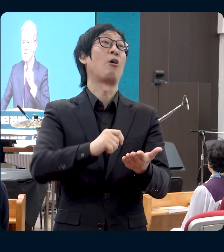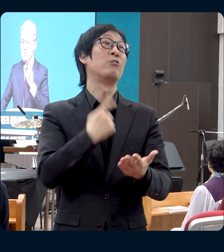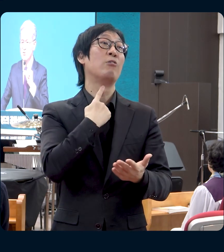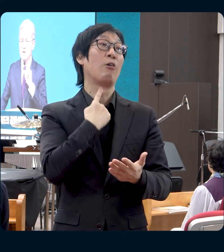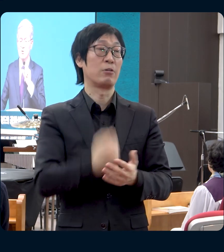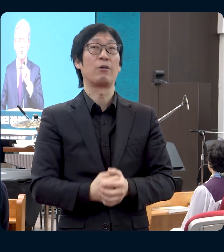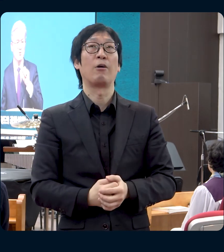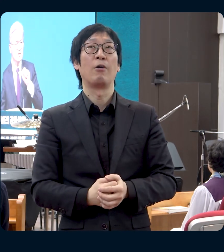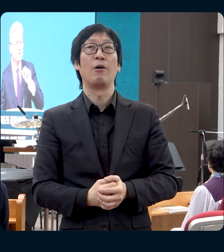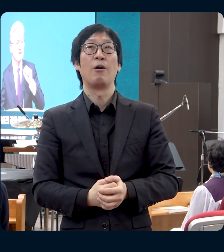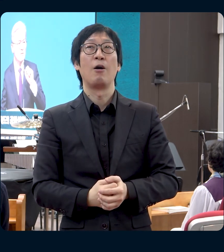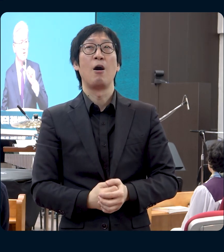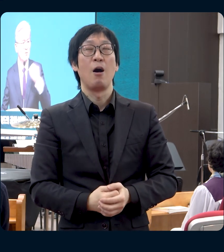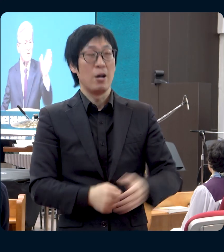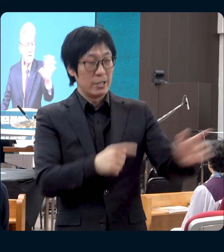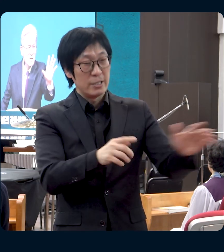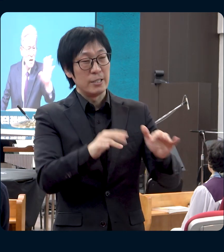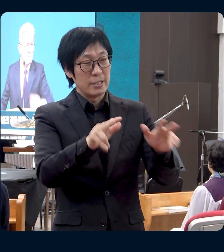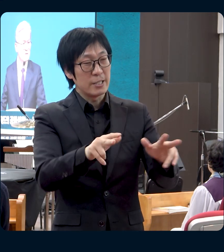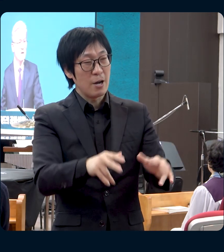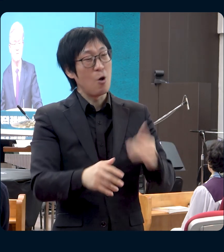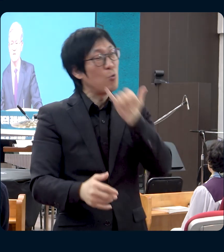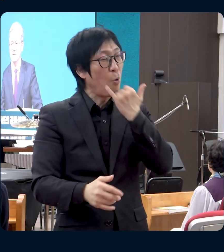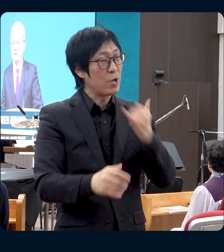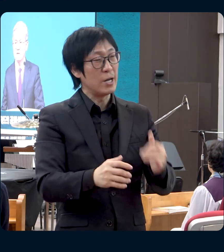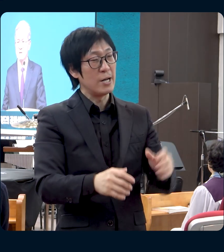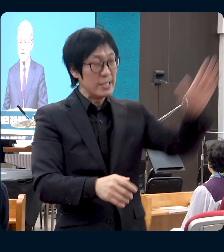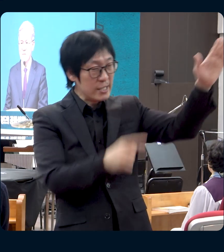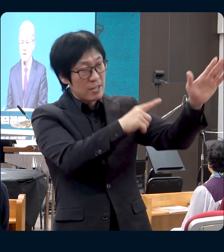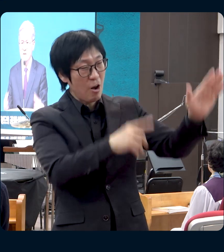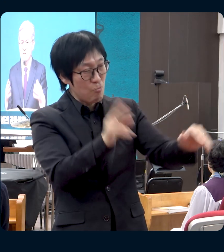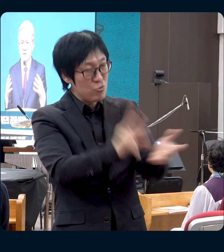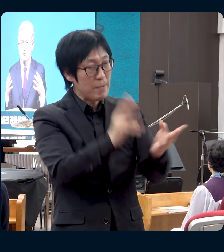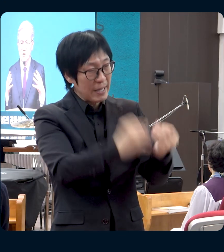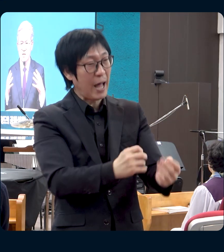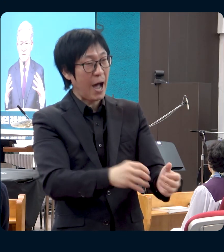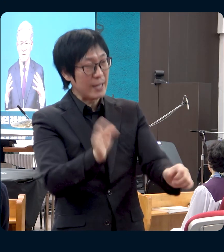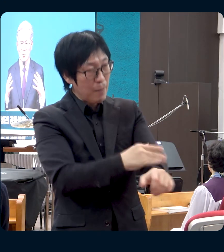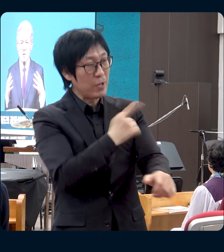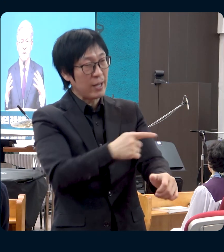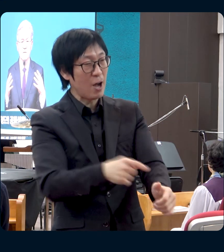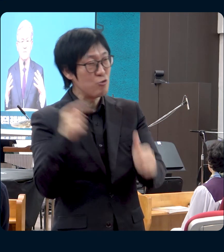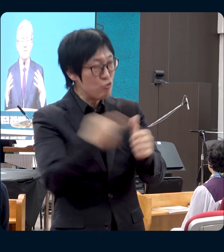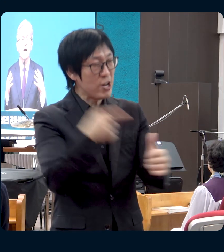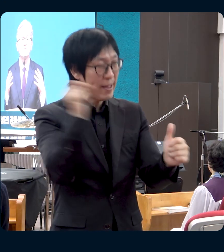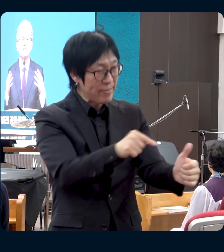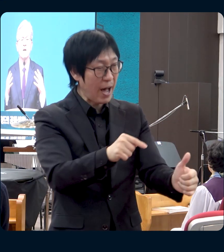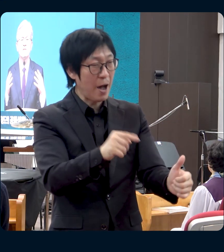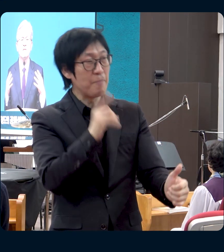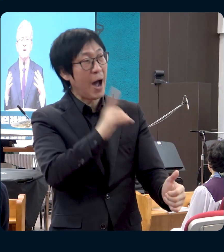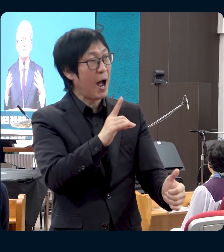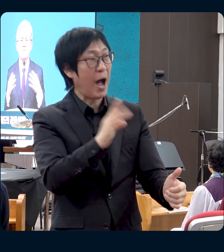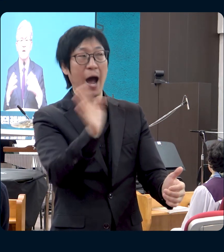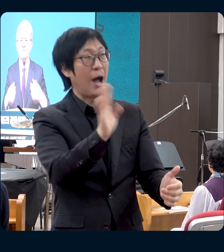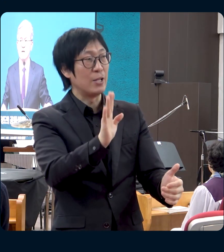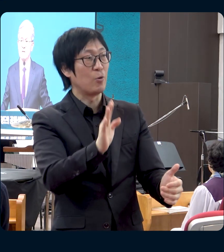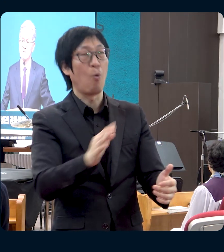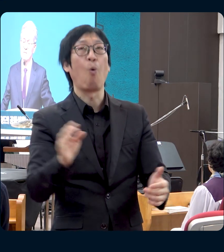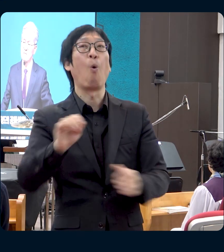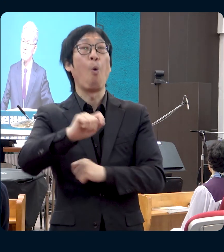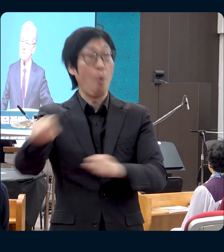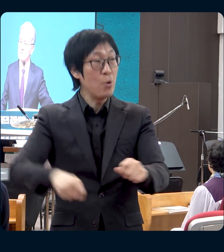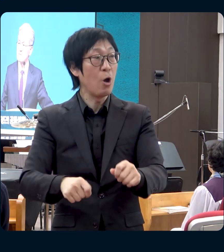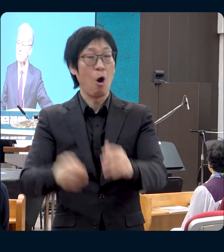무슨 불의가 어떻고 히틀러가 잘못되고 그런 얘기 한마디도 안 합니다. 다만 우리의 신앙을 돌아봐요. 값싼 은혜 사모하지 말라.